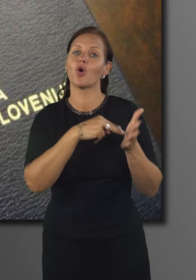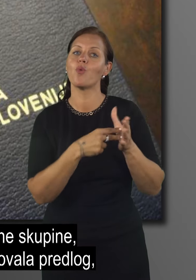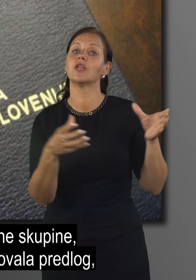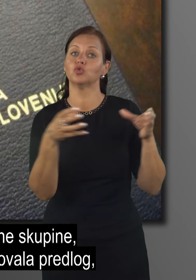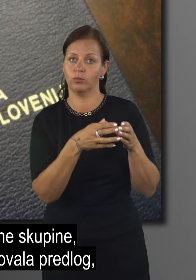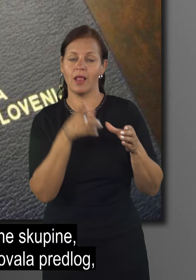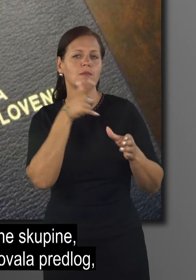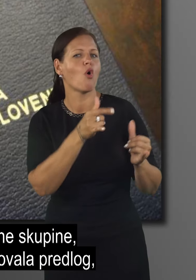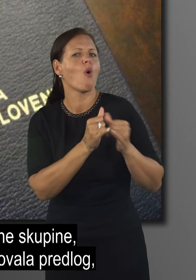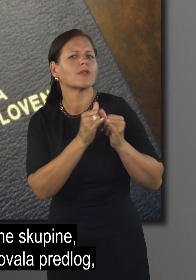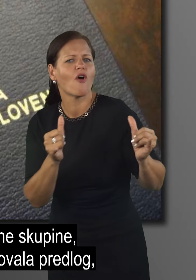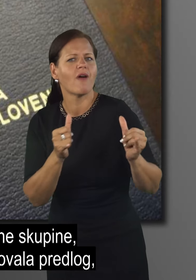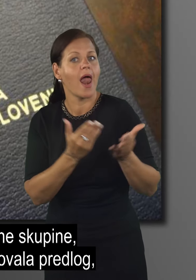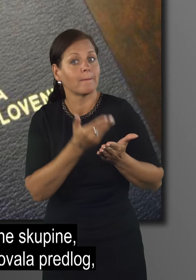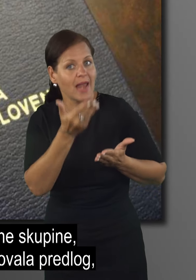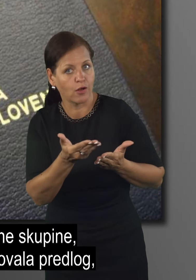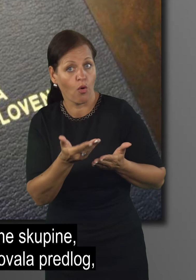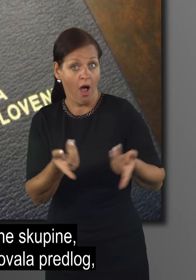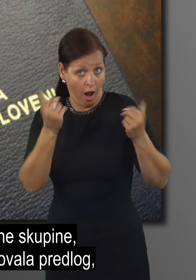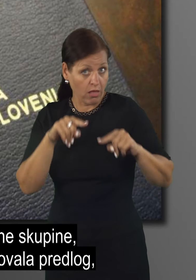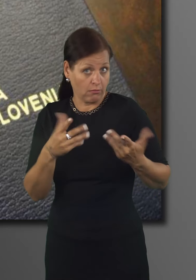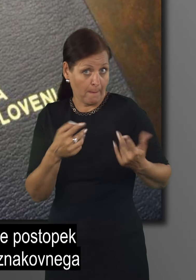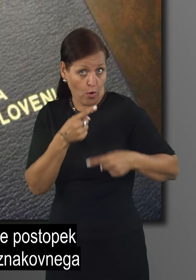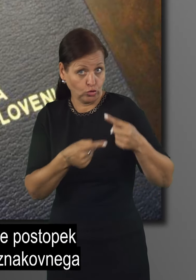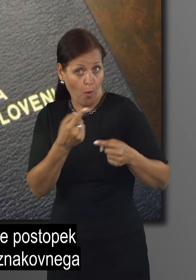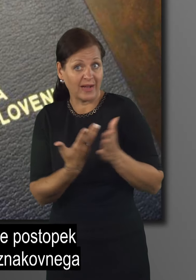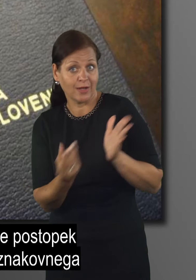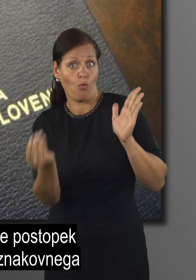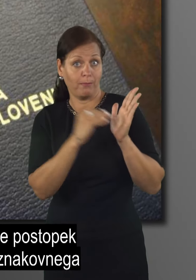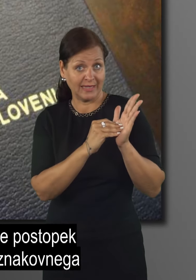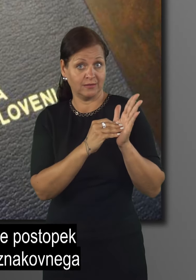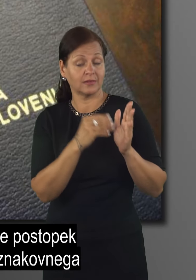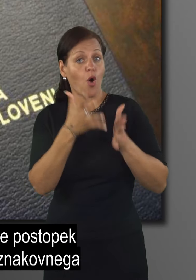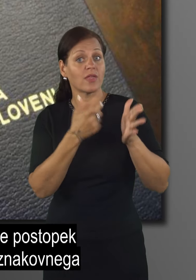bo oblikovala predlog, ali naj se postopek za vpis znakovnega jezika v ustavo prične.